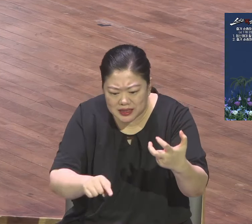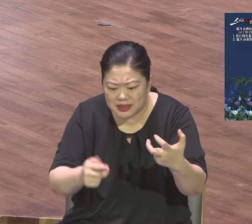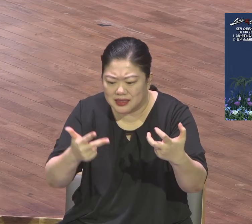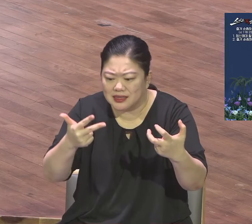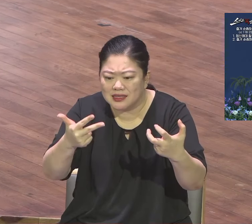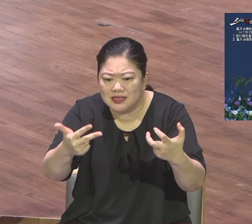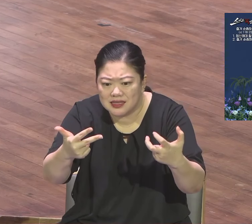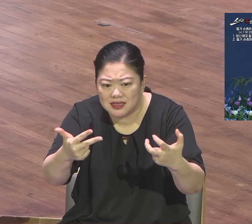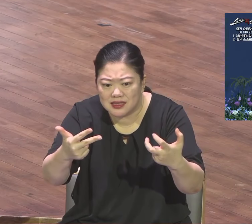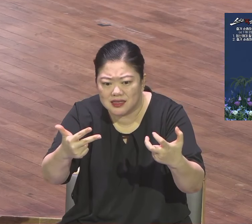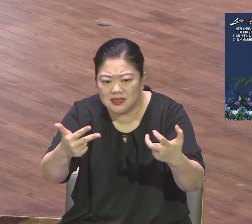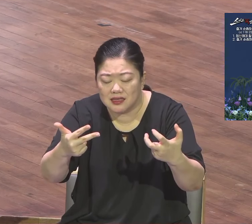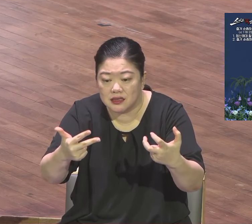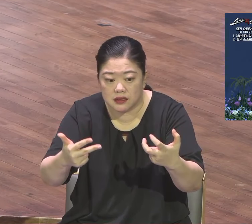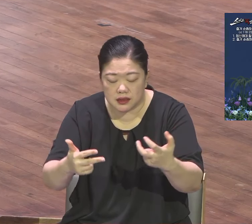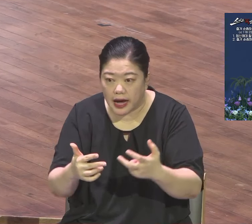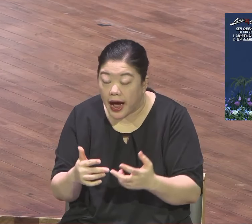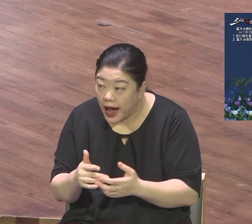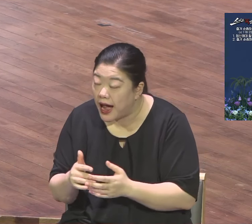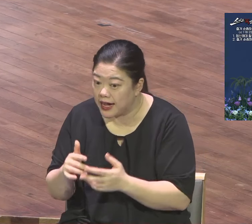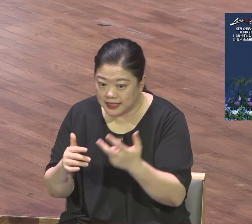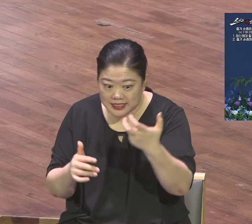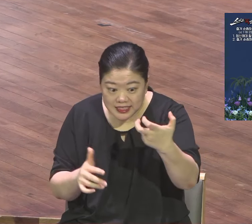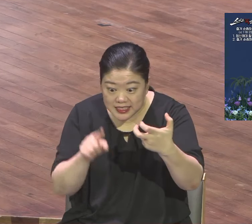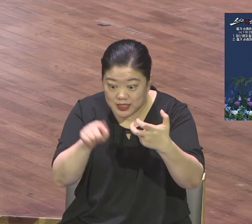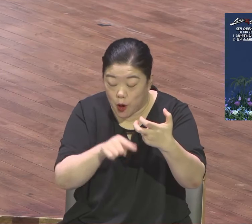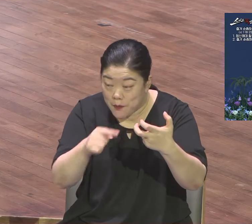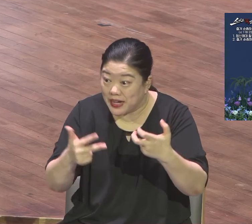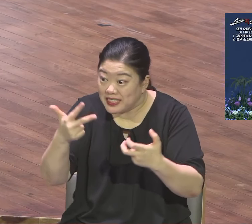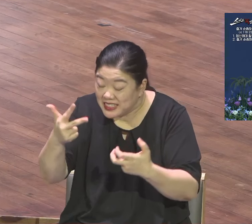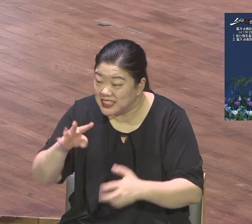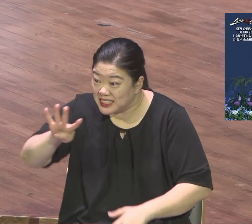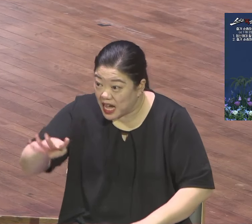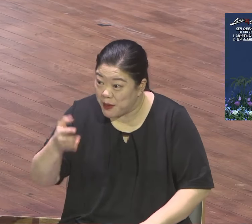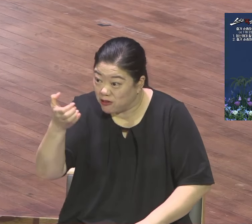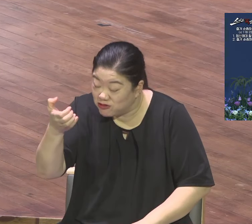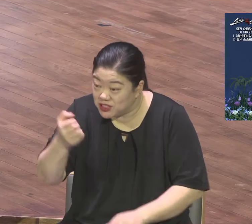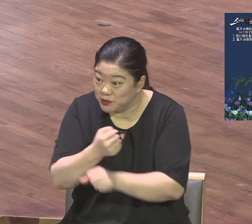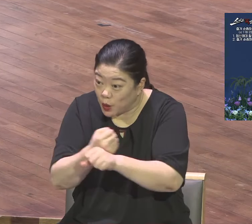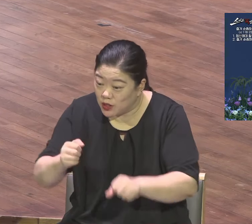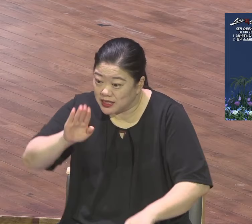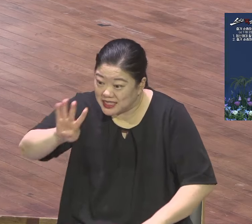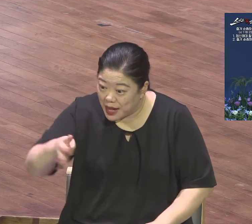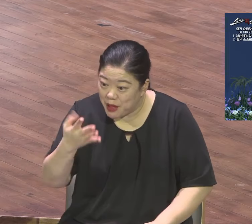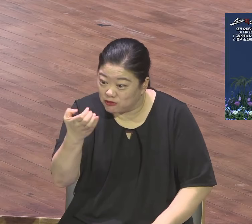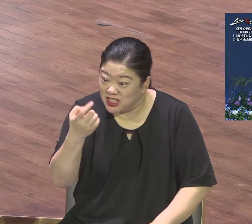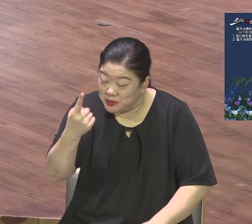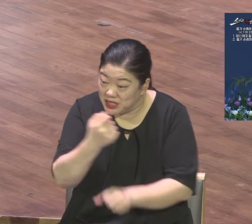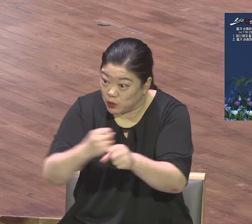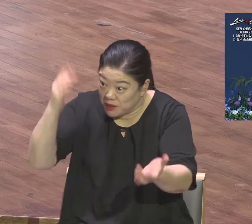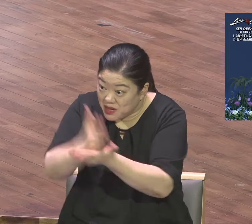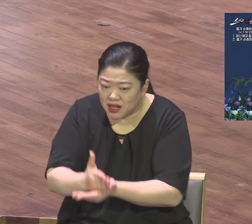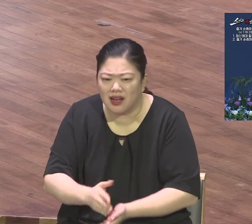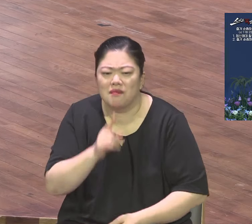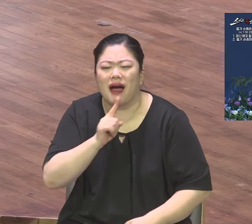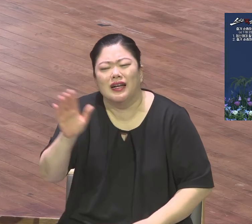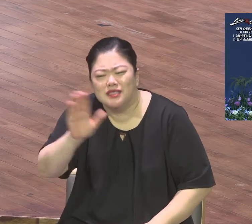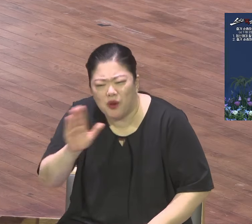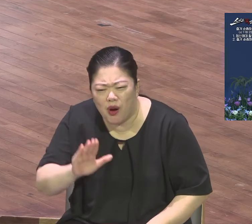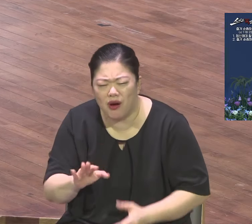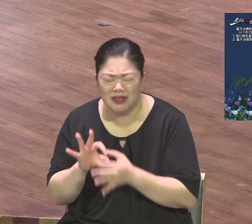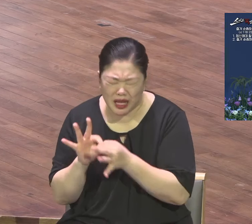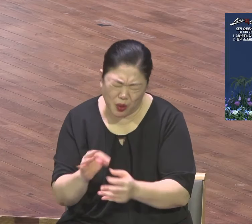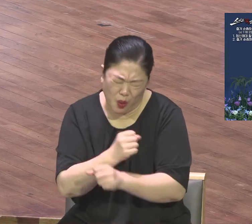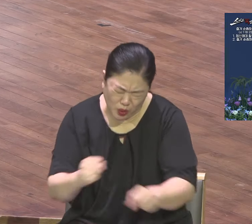일곱 번 숫자만 계산만 그 말은 영혼을 말하지만은 490번이요. 똑같은 죄 490번 저도 용서해 줘라.